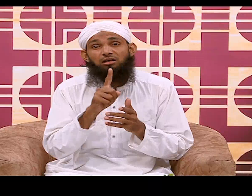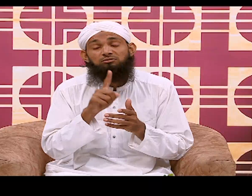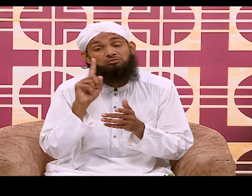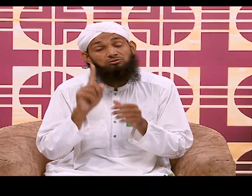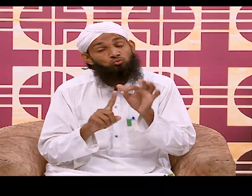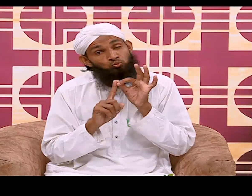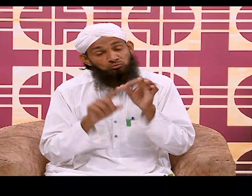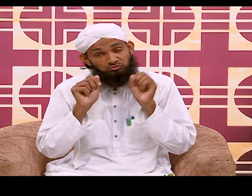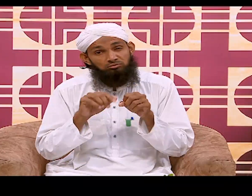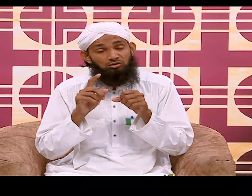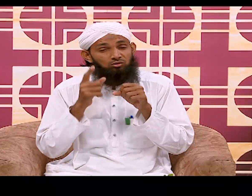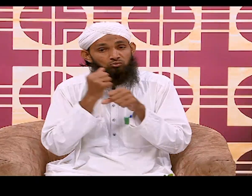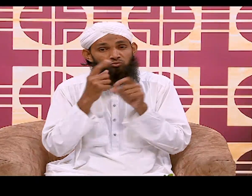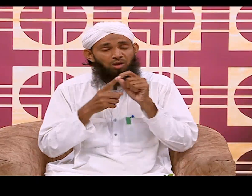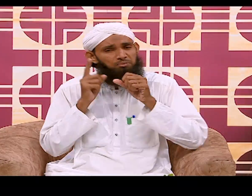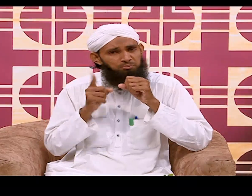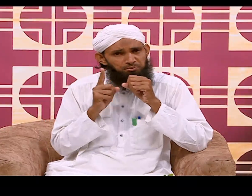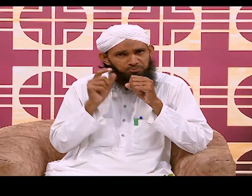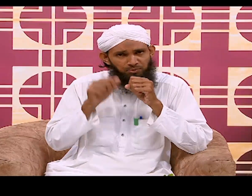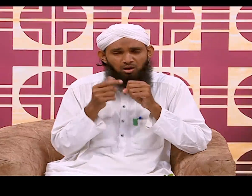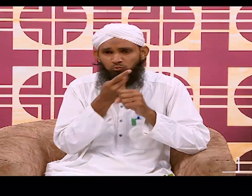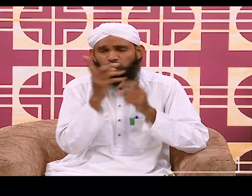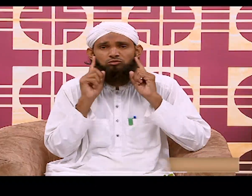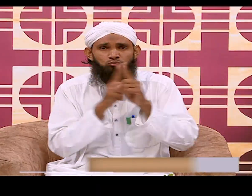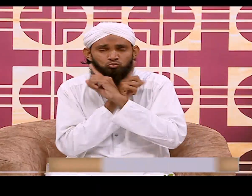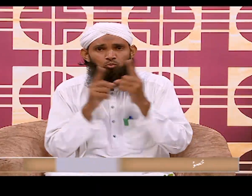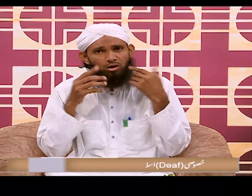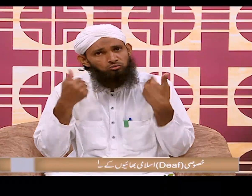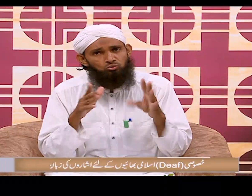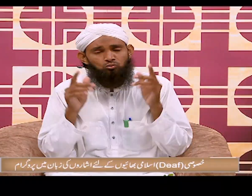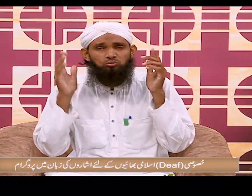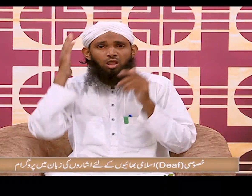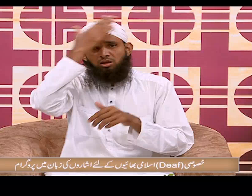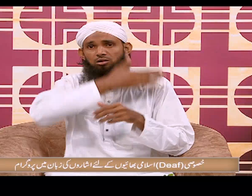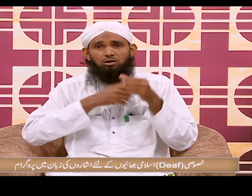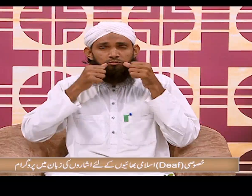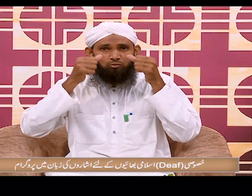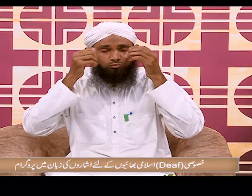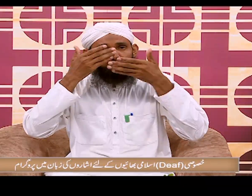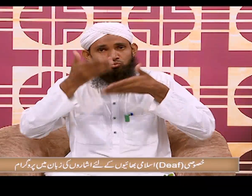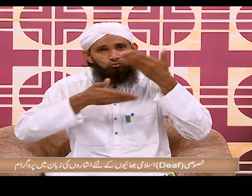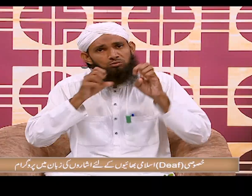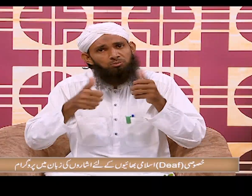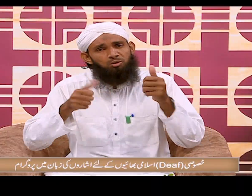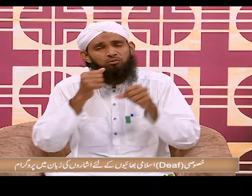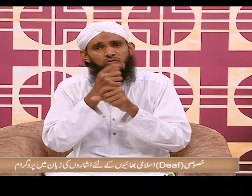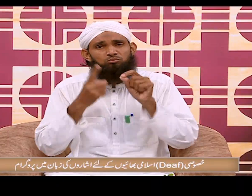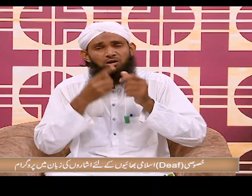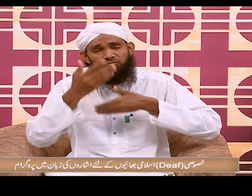کوئی شخص توبہ کرتا، غیر مسلم کلمہ پڑھ کر مسلمان ہو جاتے تھے۔ غوث پاک رحمت اللہ علیہ خود فرماتے ہیں